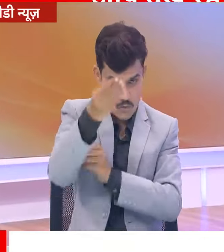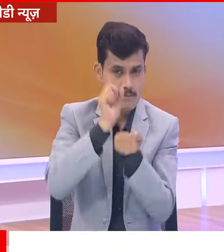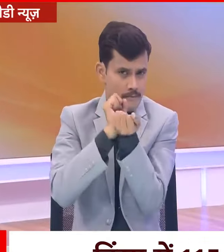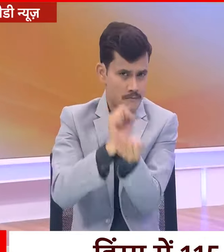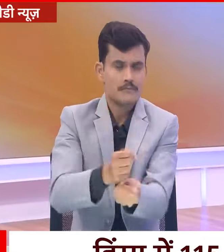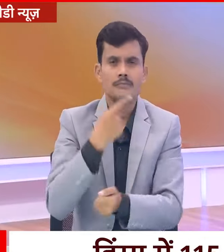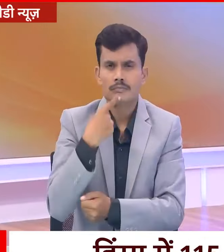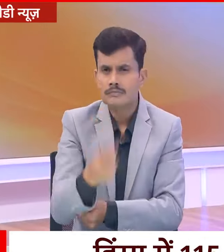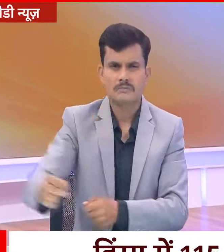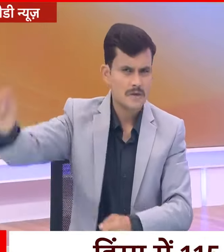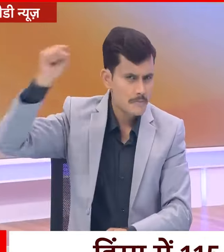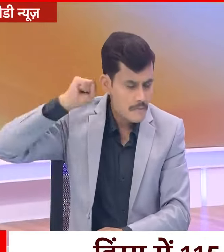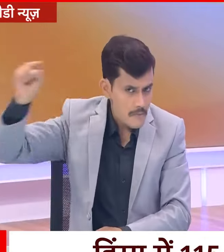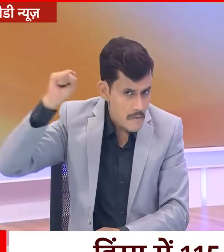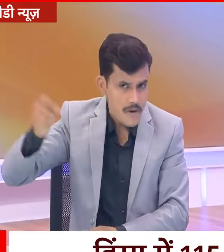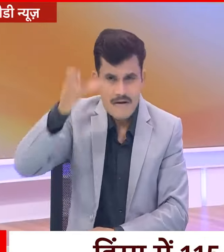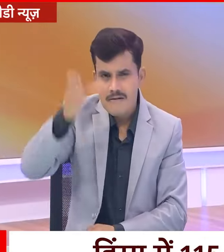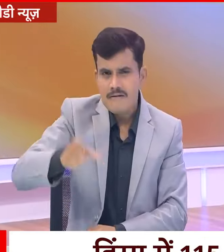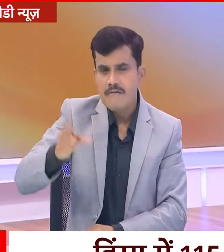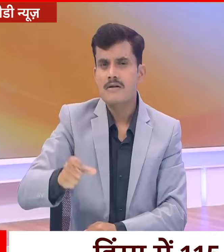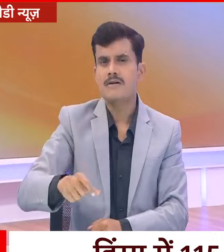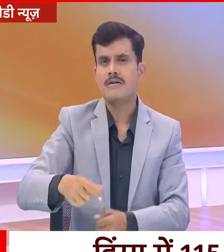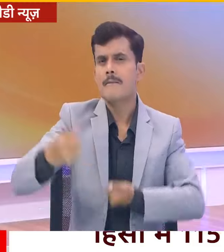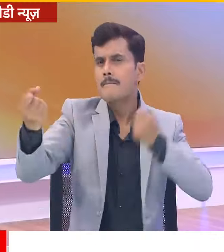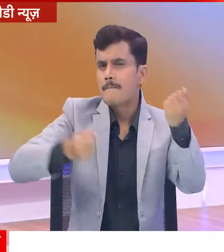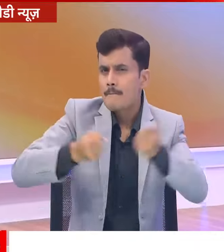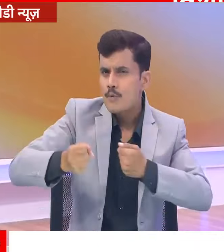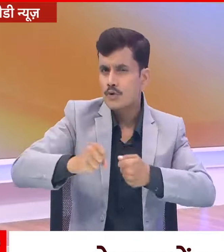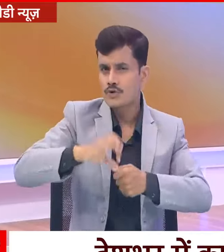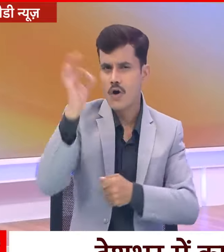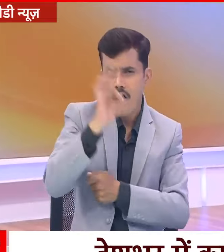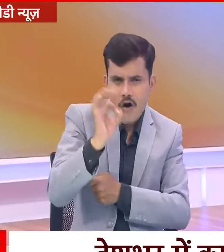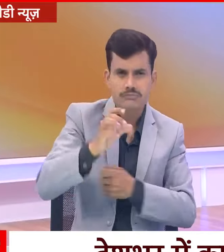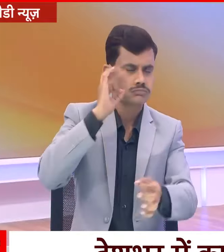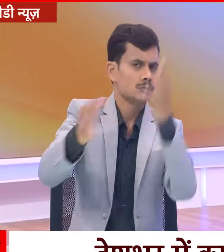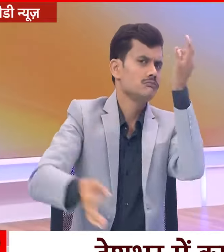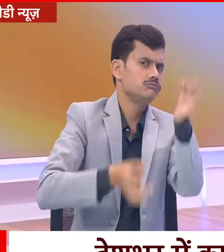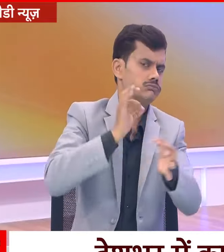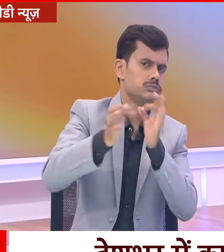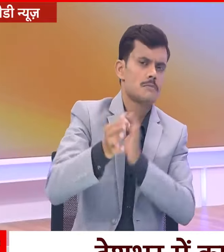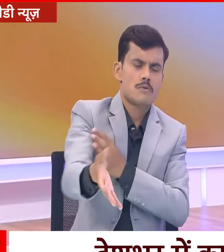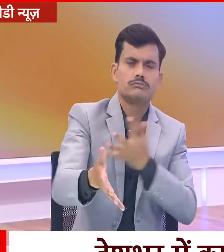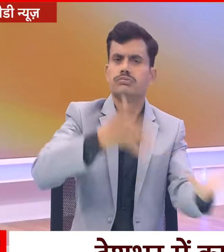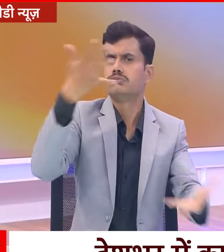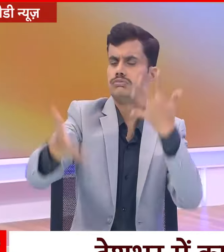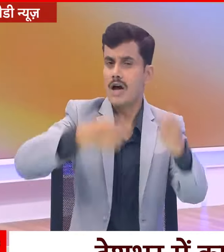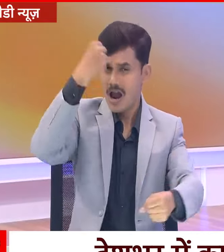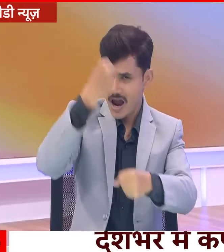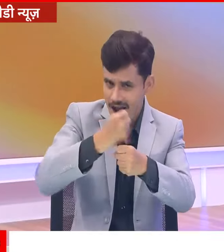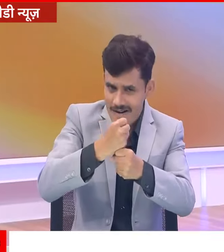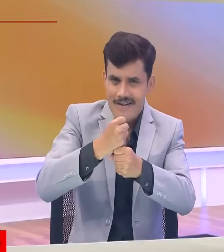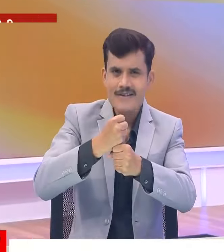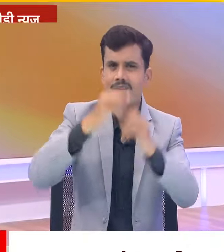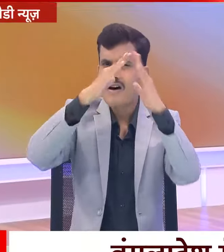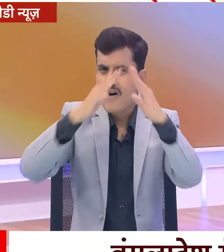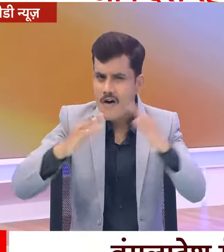हिंसक प्रदर्शन में प्रदर्शनकारियों ने कई पुलिस बूथों में आग लगा दी और साथ ही सरकारी इमारतें लूटी गई हैं और